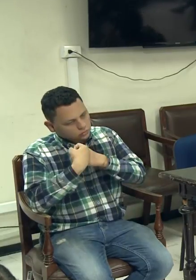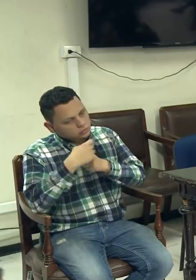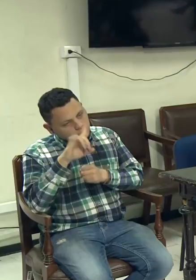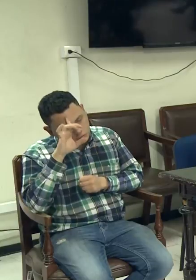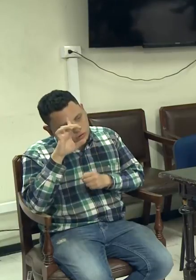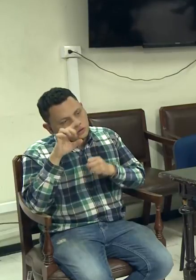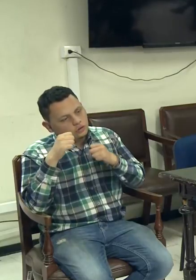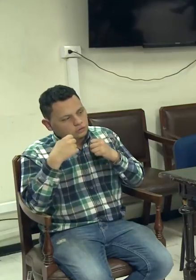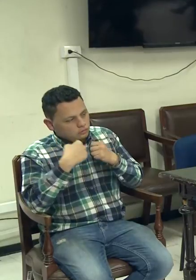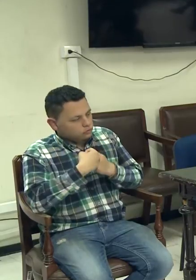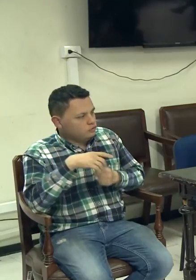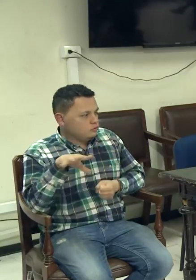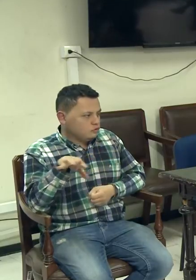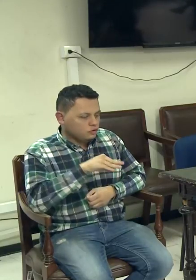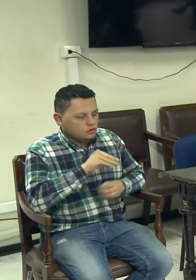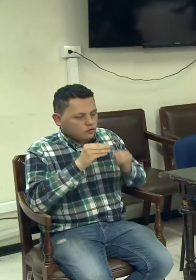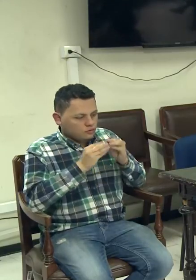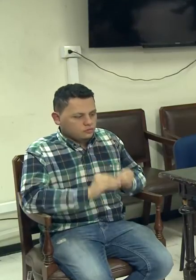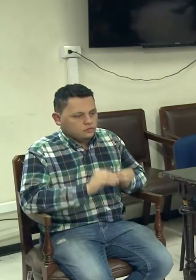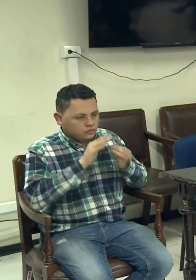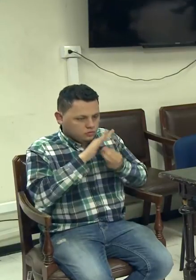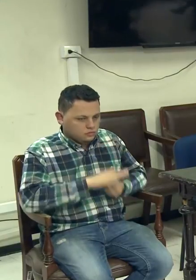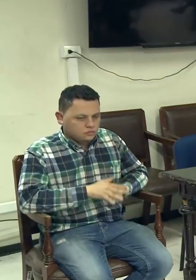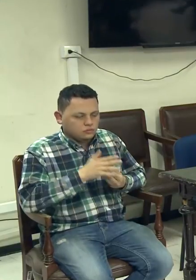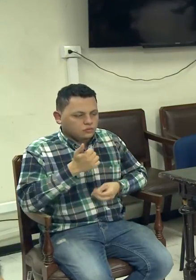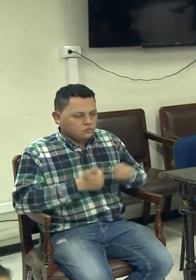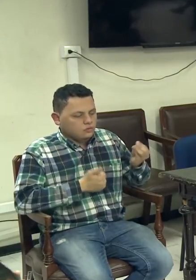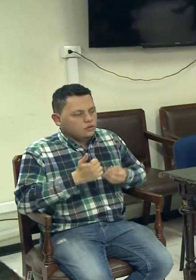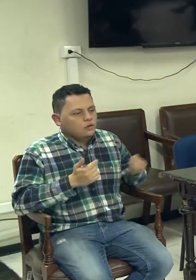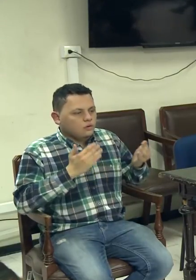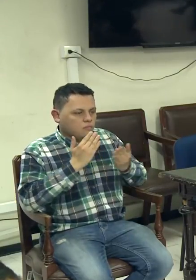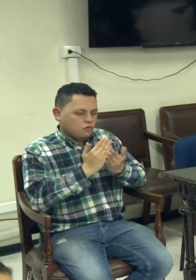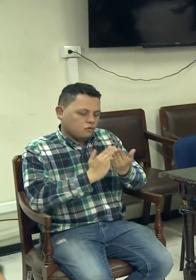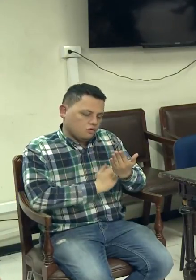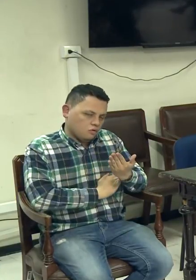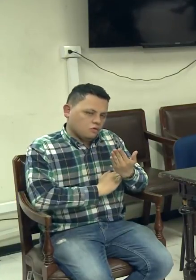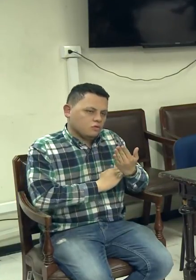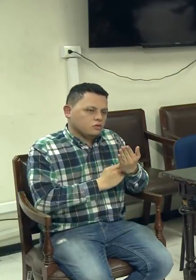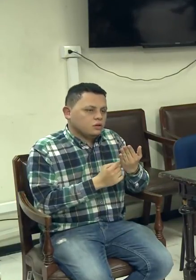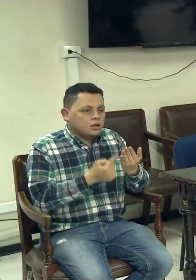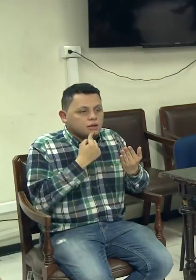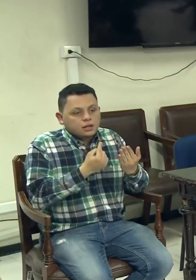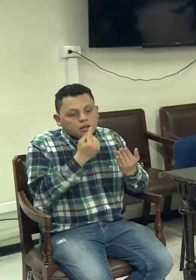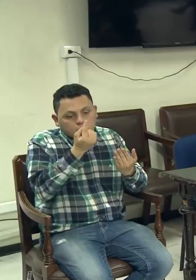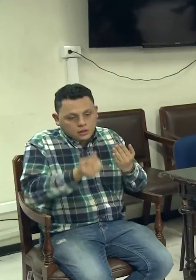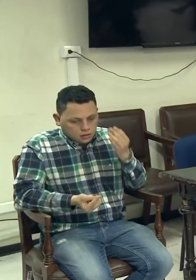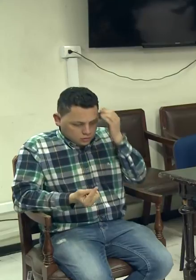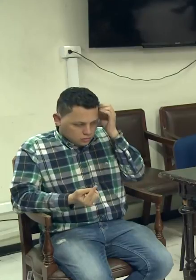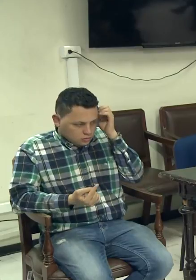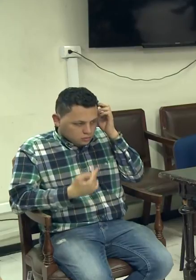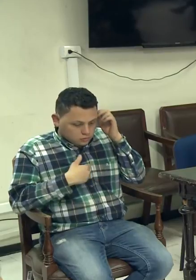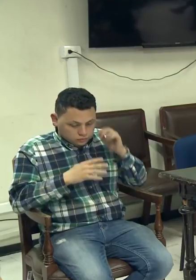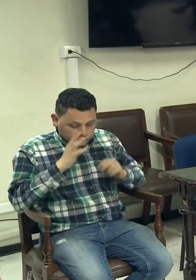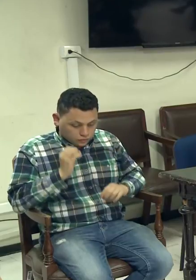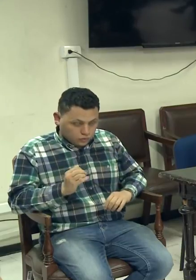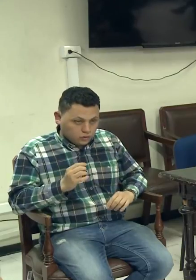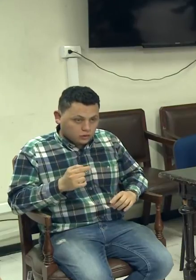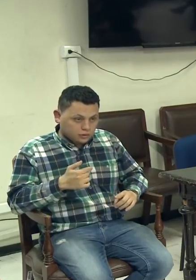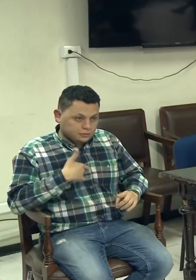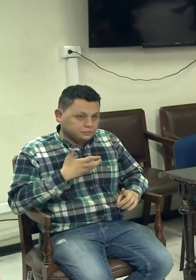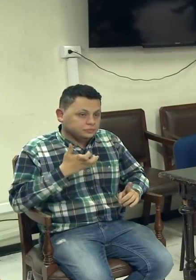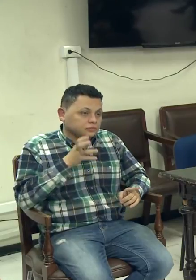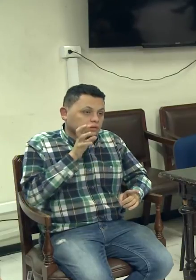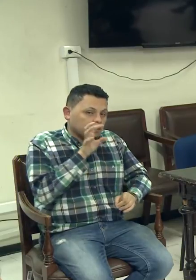El convenio contra todas las formas de discriminación tiene un protocolo que dice que si un hombre que